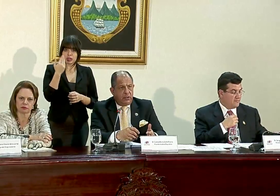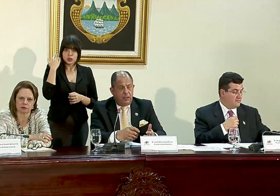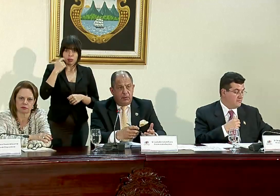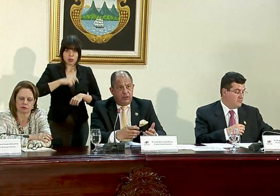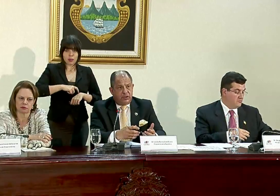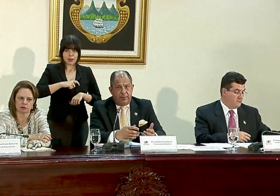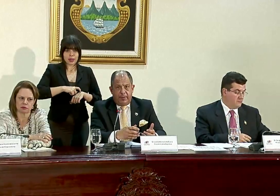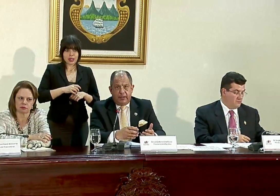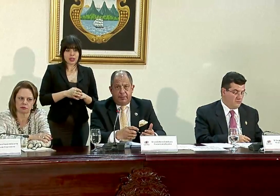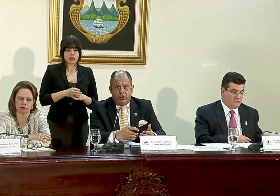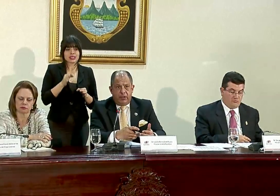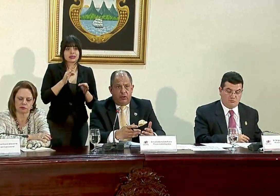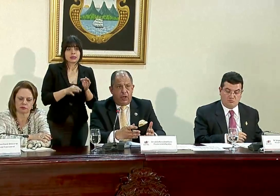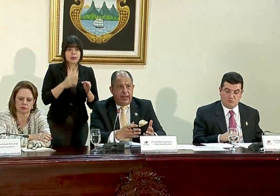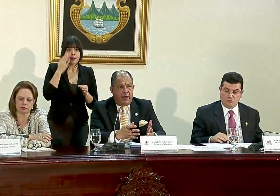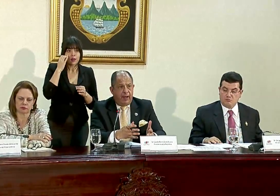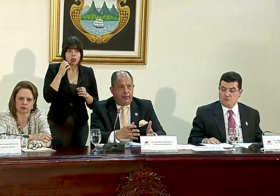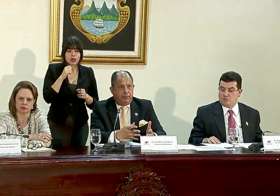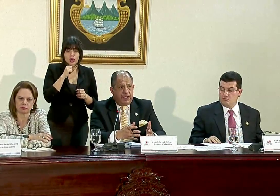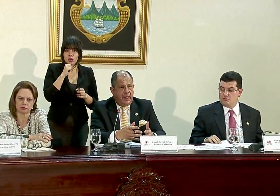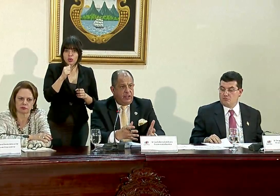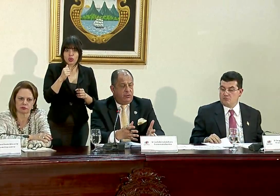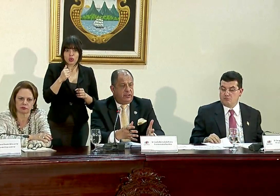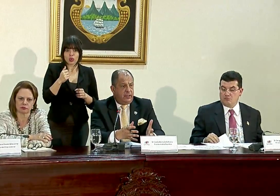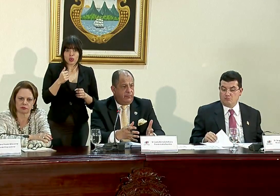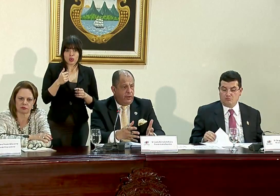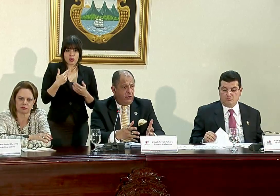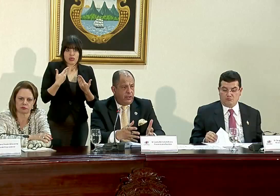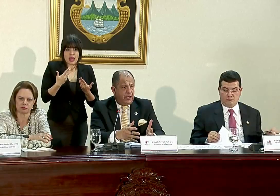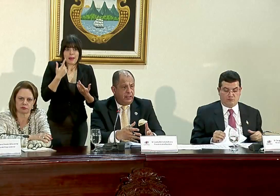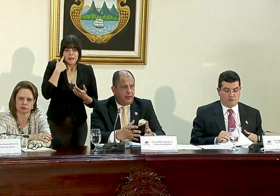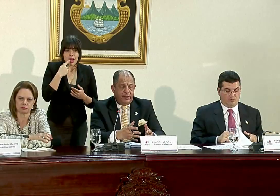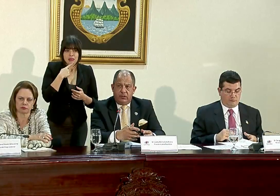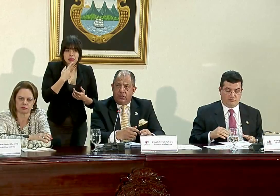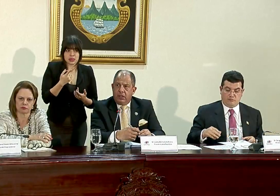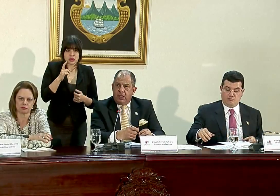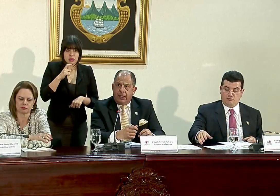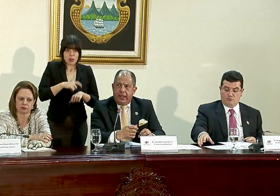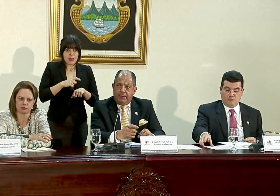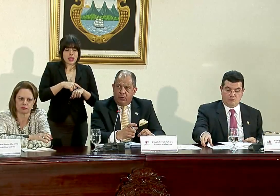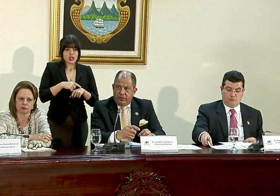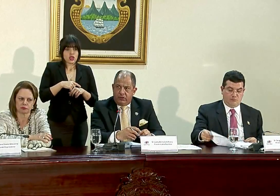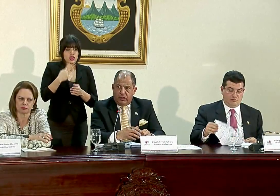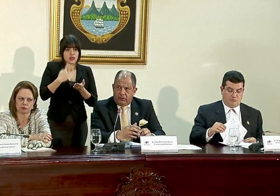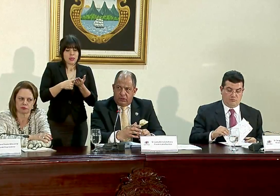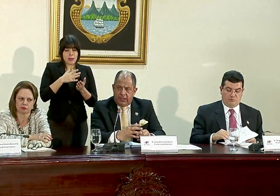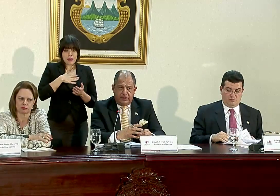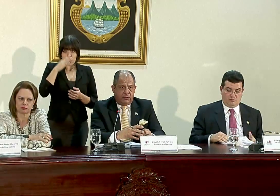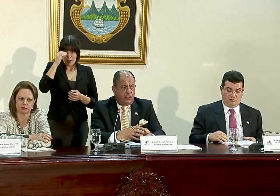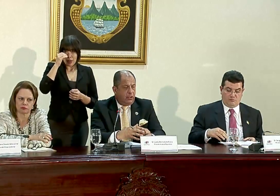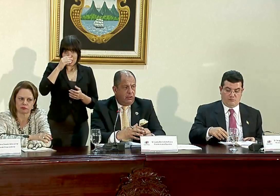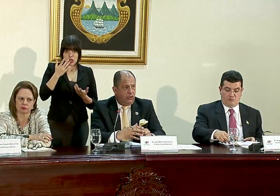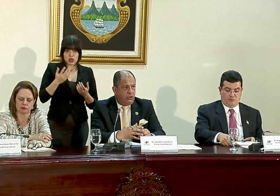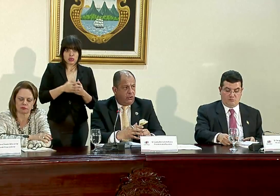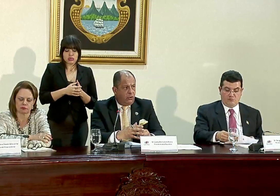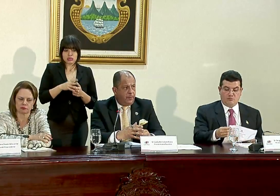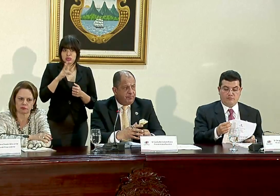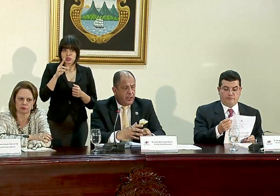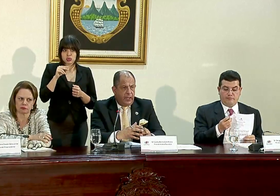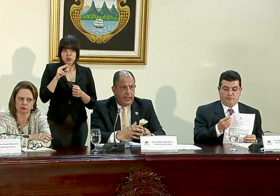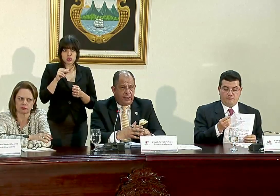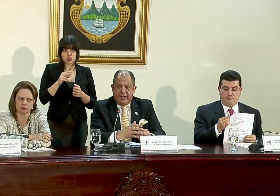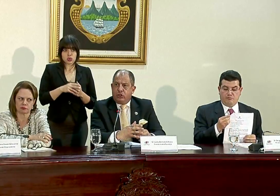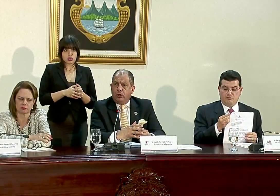momento bueno simplemente porque no daba para ello fue una intervención que a mi juicio en todo caso no